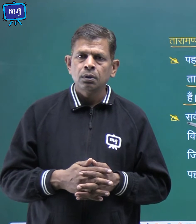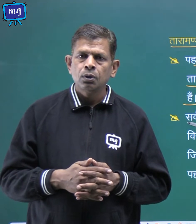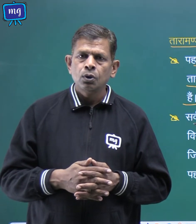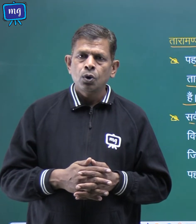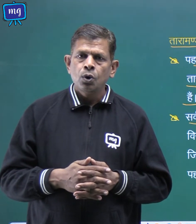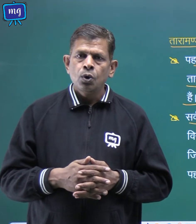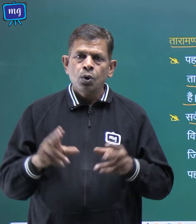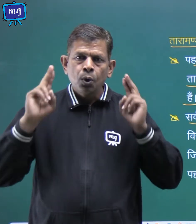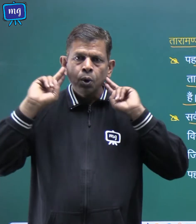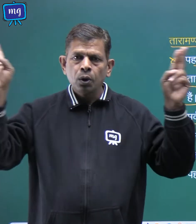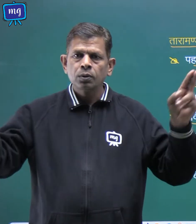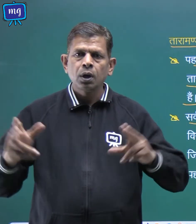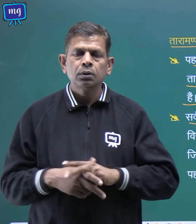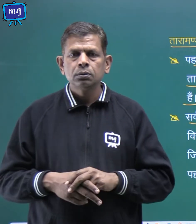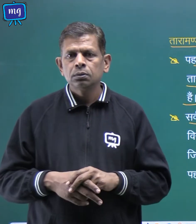सर्वविख्यात